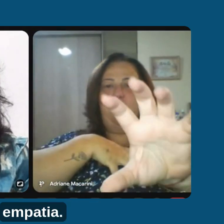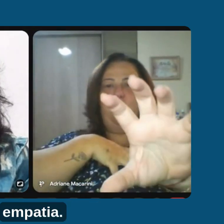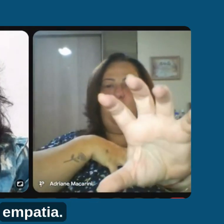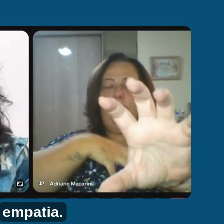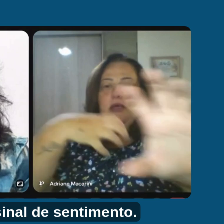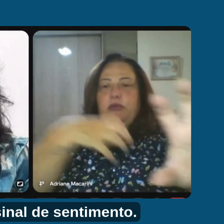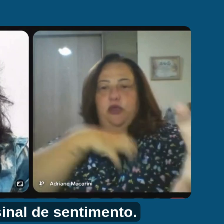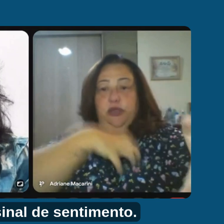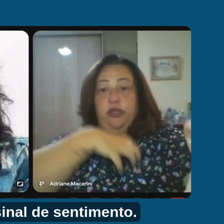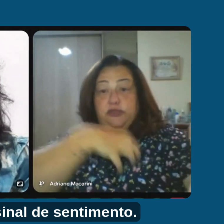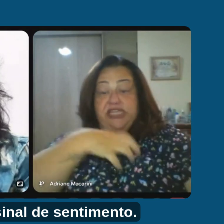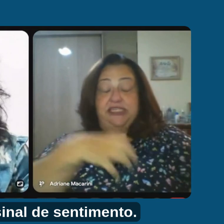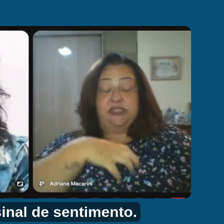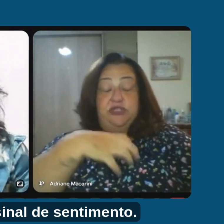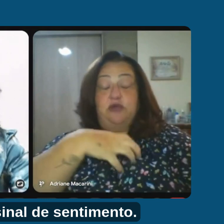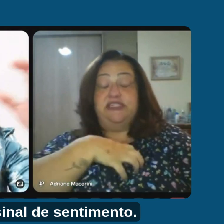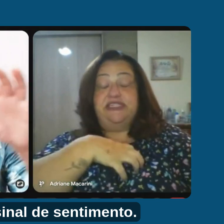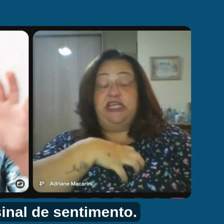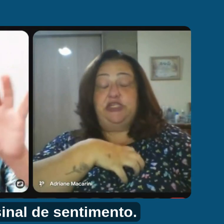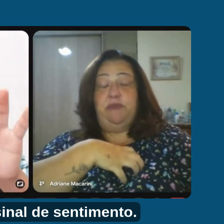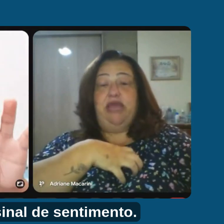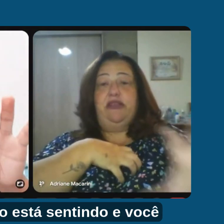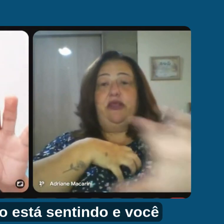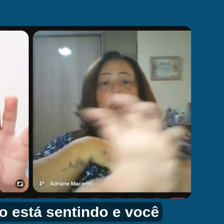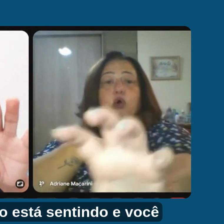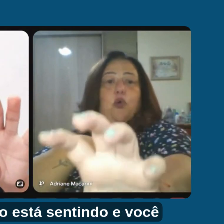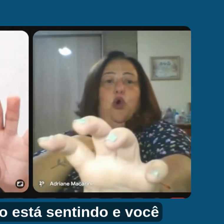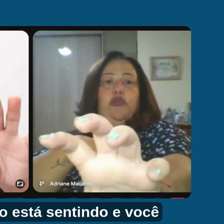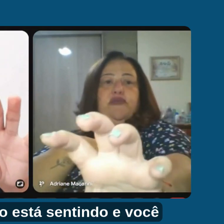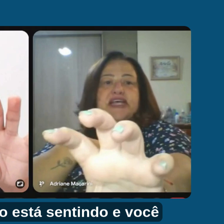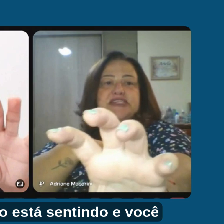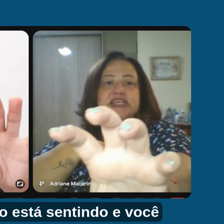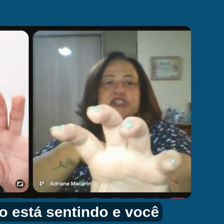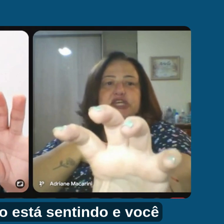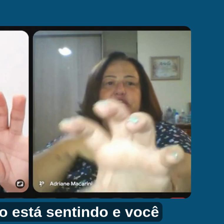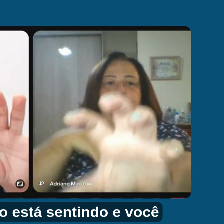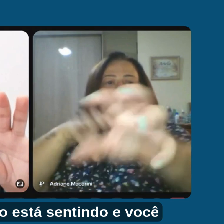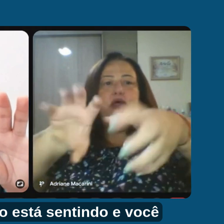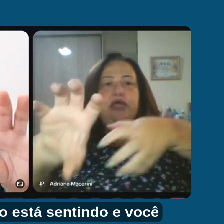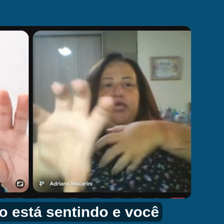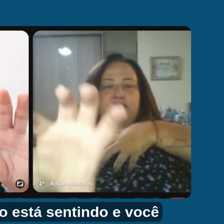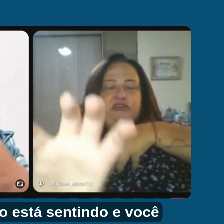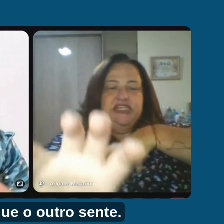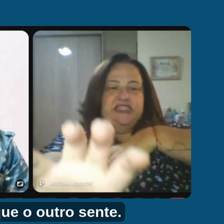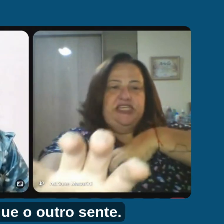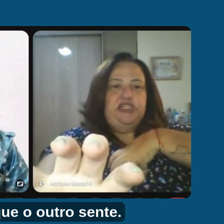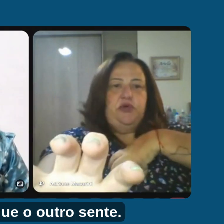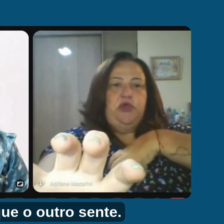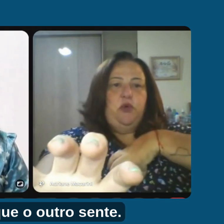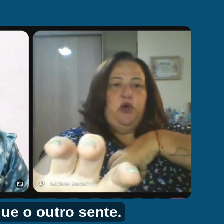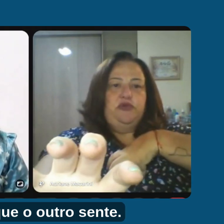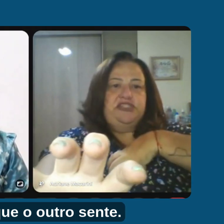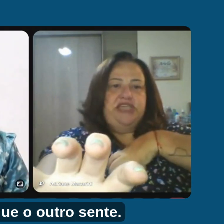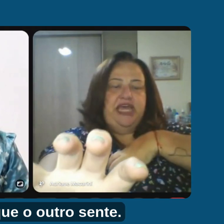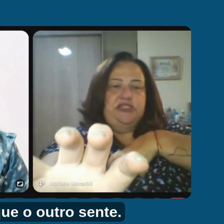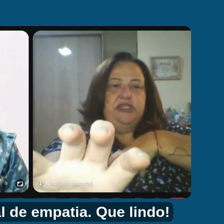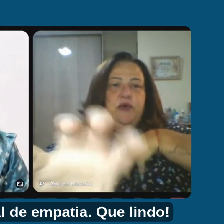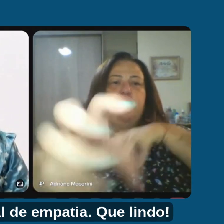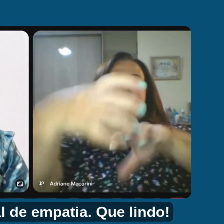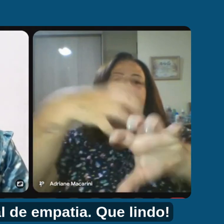ó. Esse é o sinal de sentimento. Então, o outro está sentindo e você sentiu o que o outro sente. Então, é o sinal